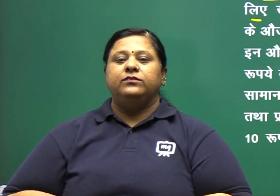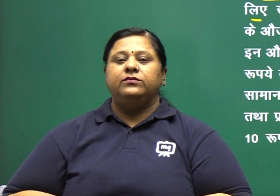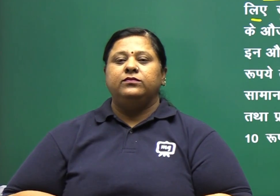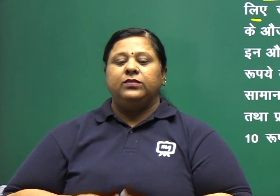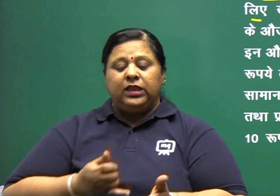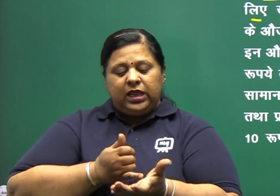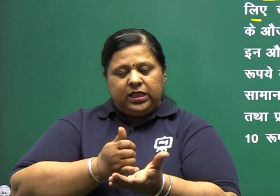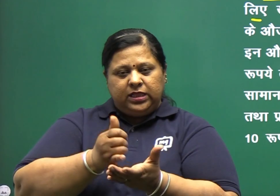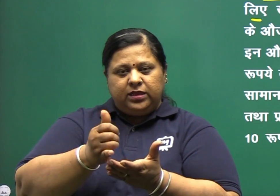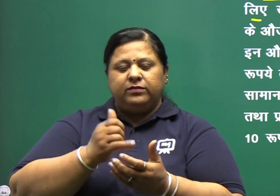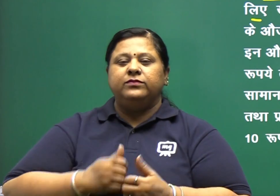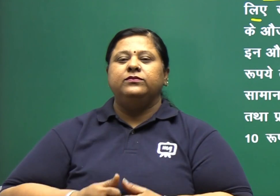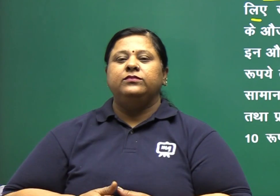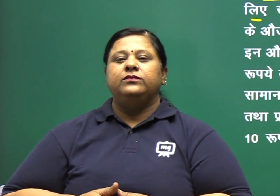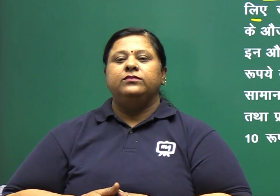खेती,